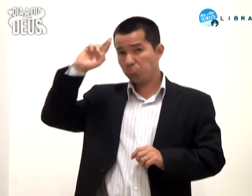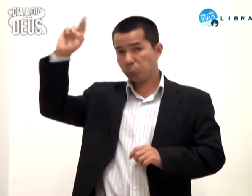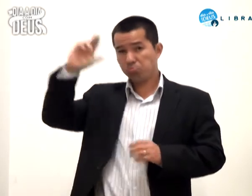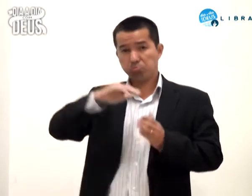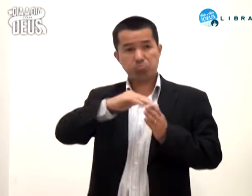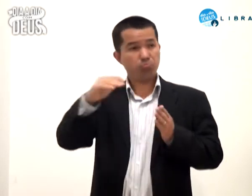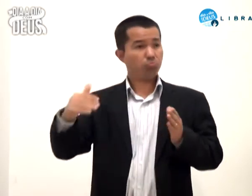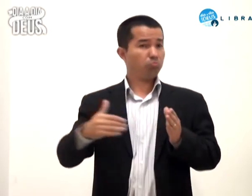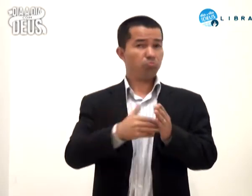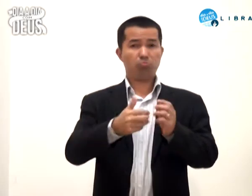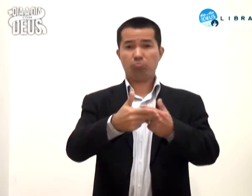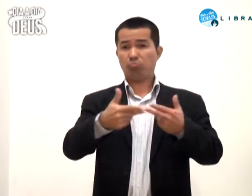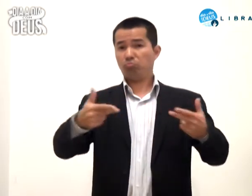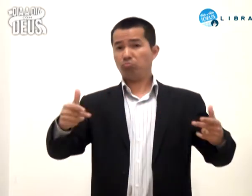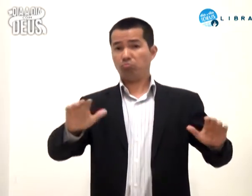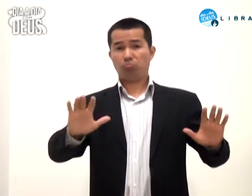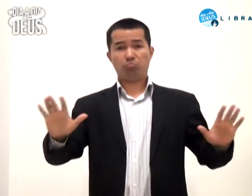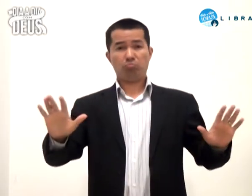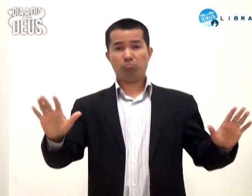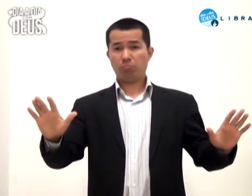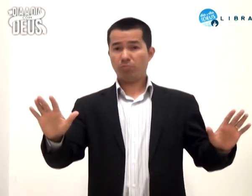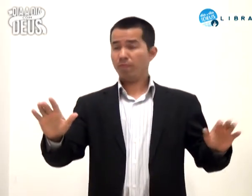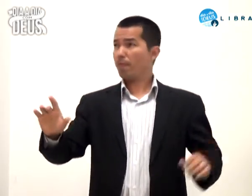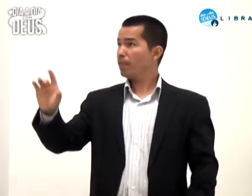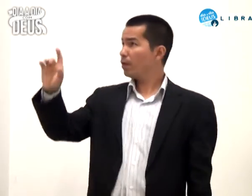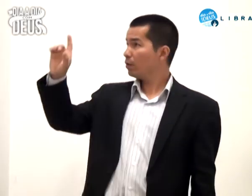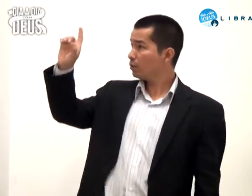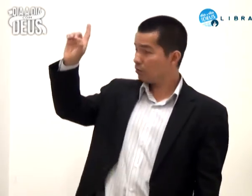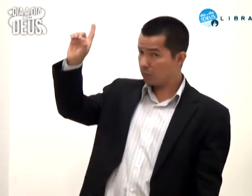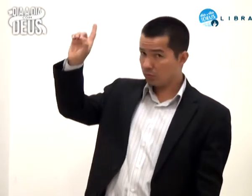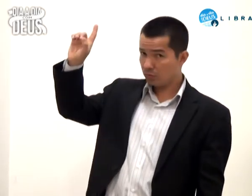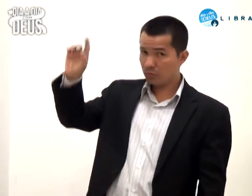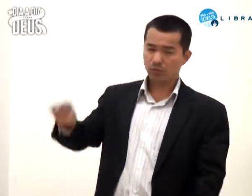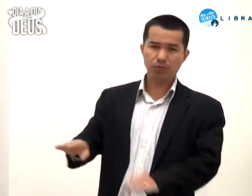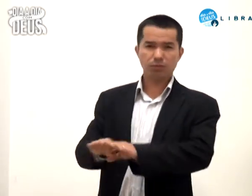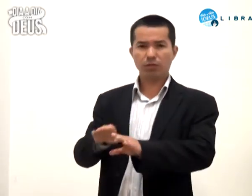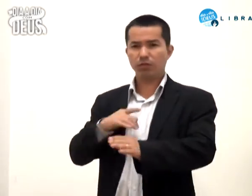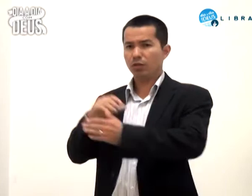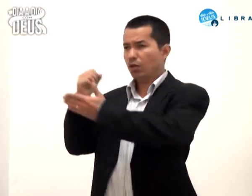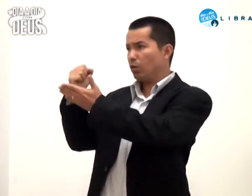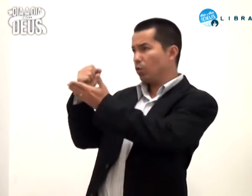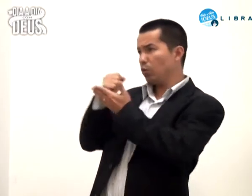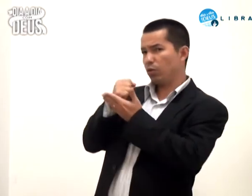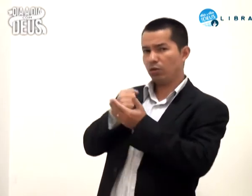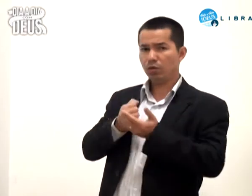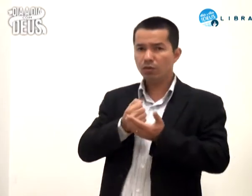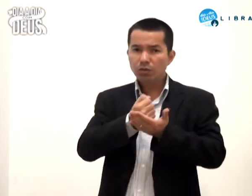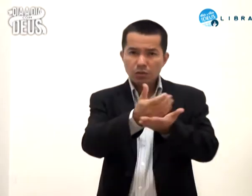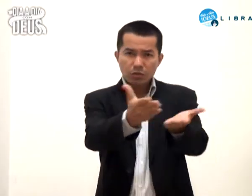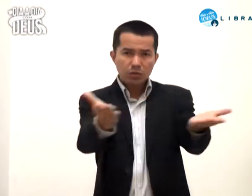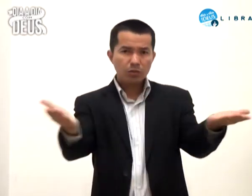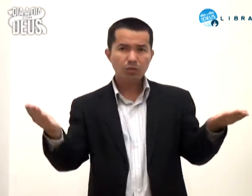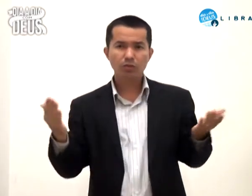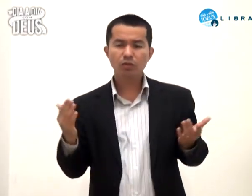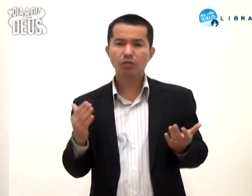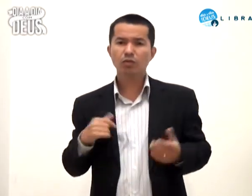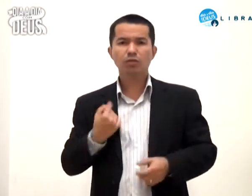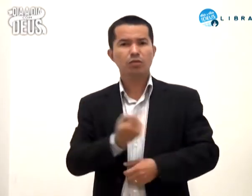primeiro lugar, Ele então deixou, eu usei essa expressão, uma pedra no meio do caminho. Olha, isso aqui é para